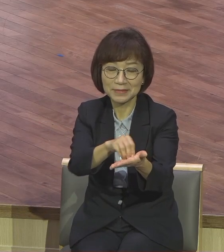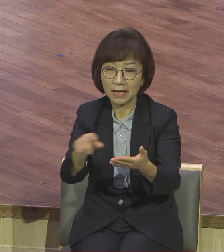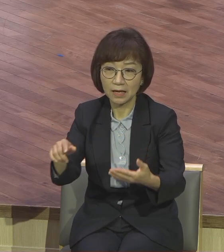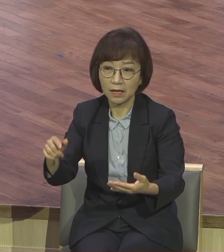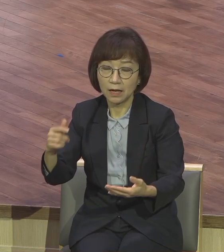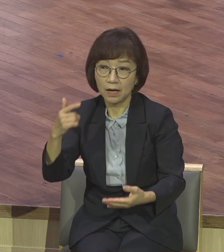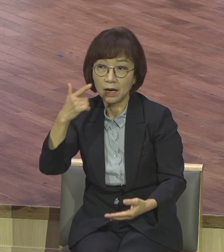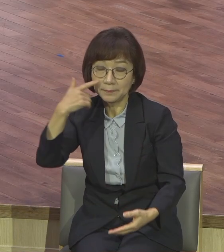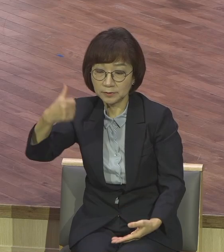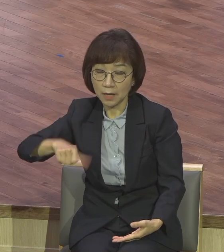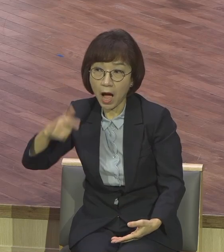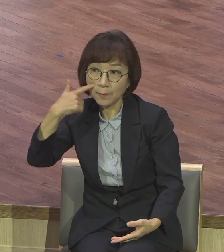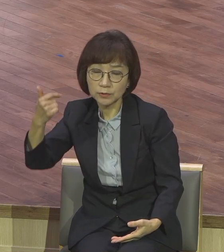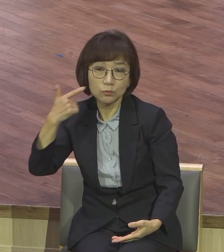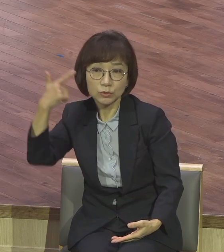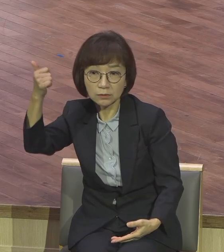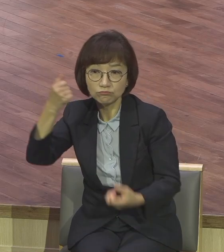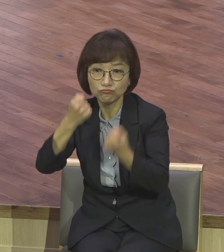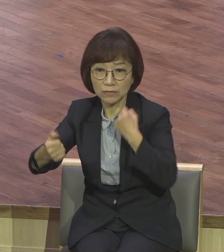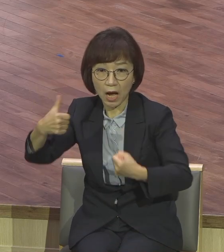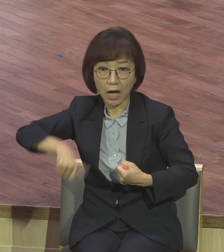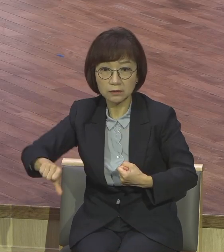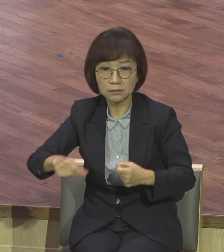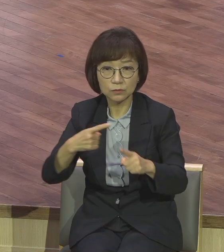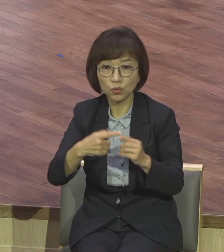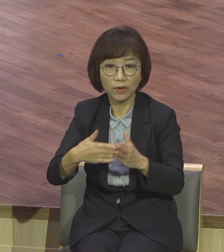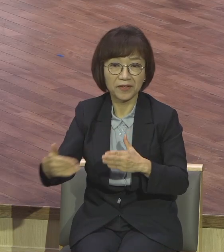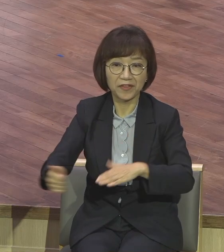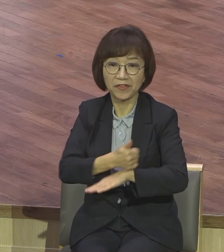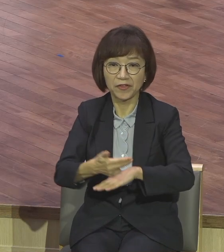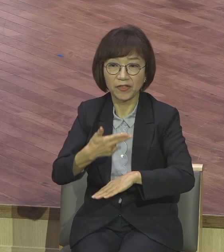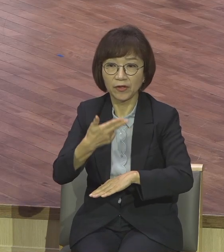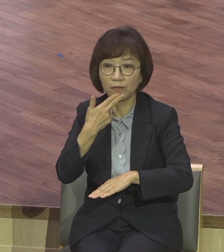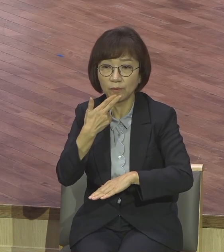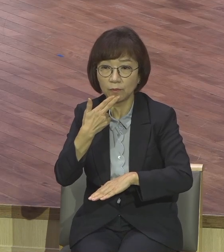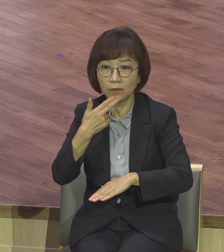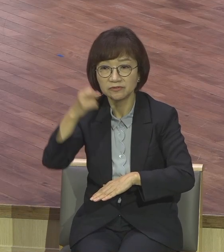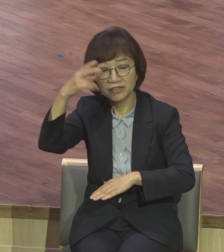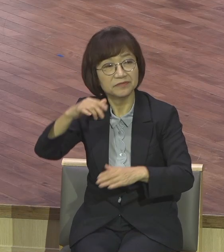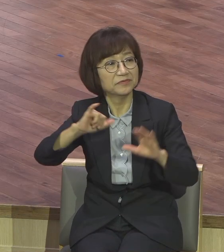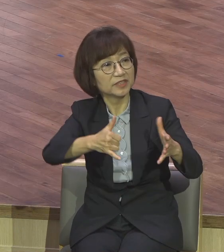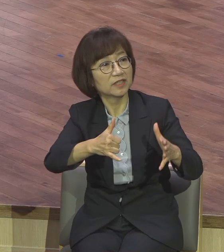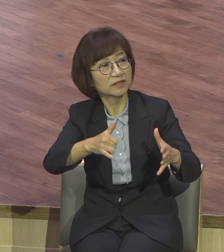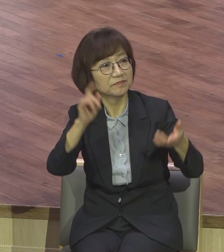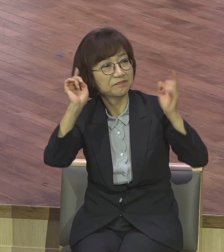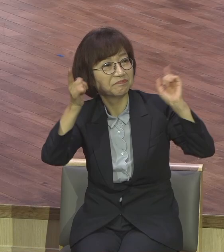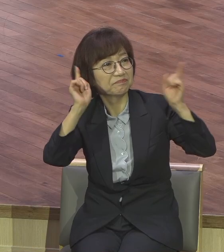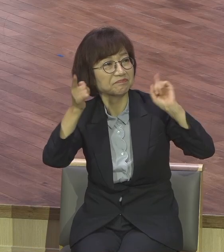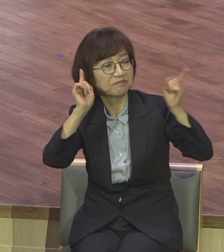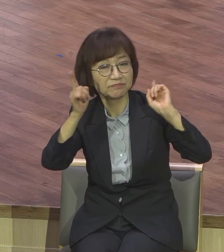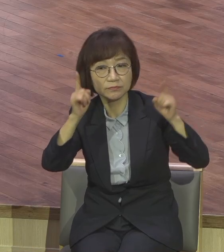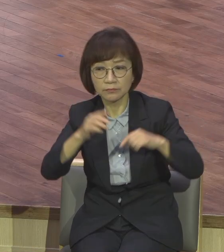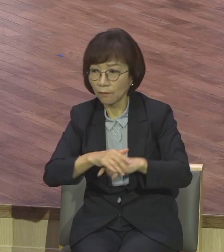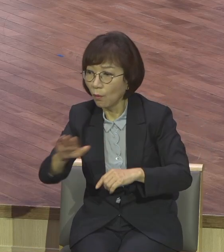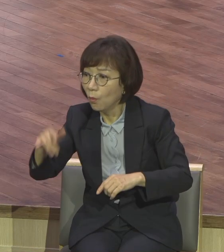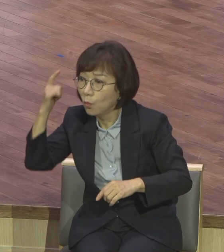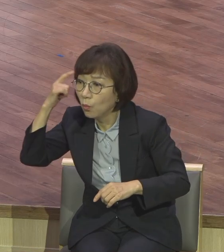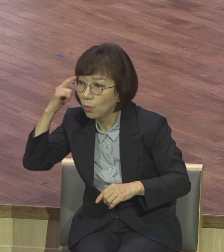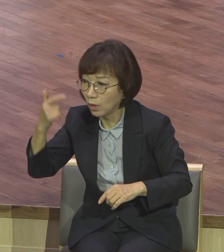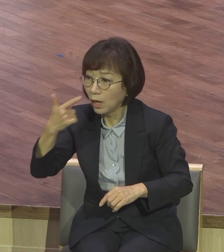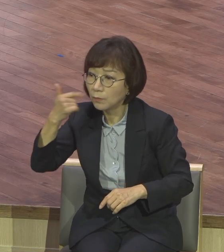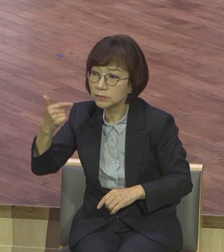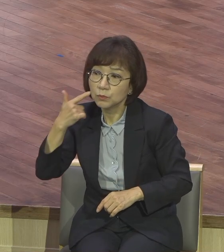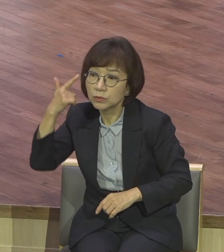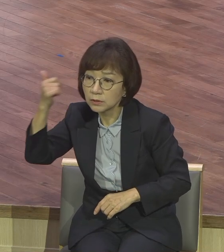교회를 안 다닌 거예요. 지금 뭐 집사도 아니지 아무것도 아니지. 왜 그래 됐냐